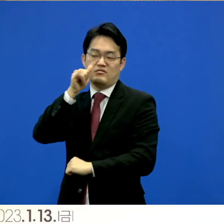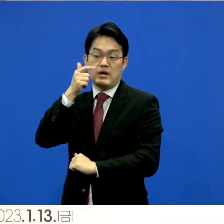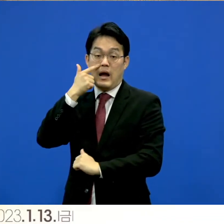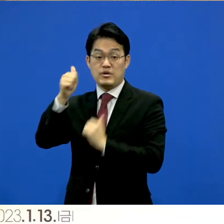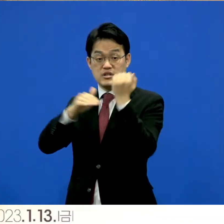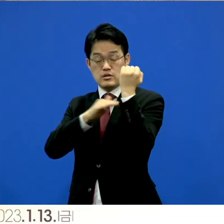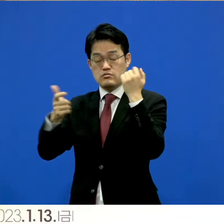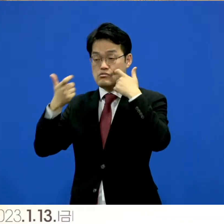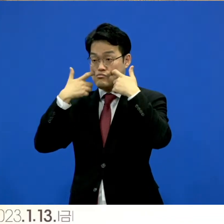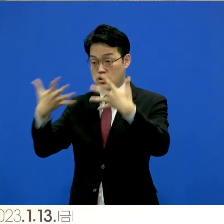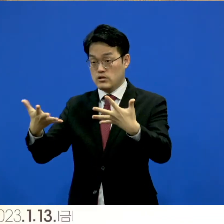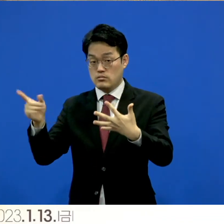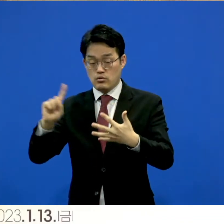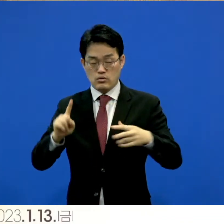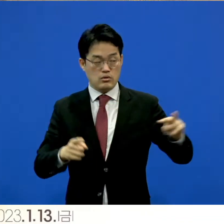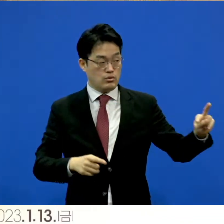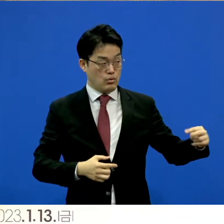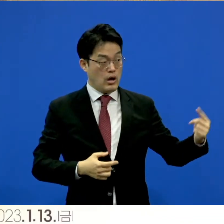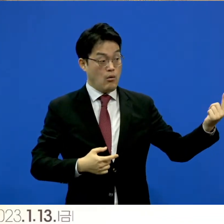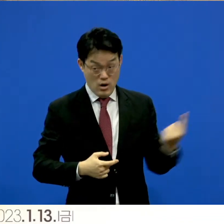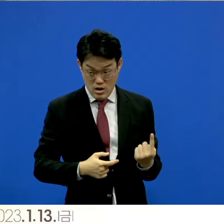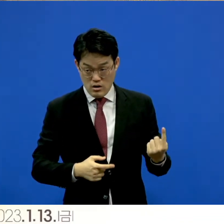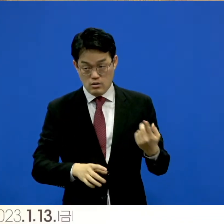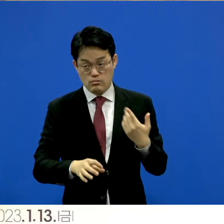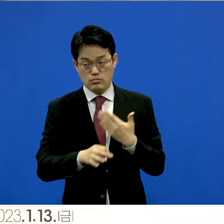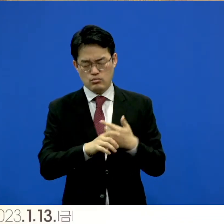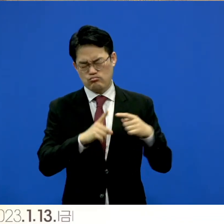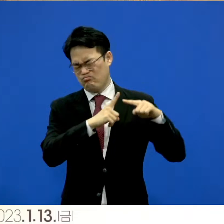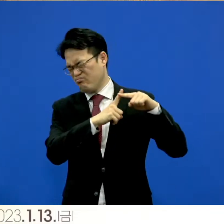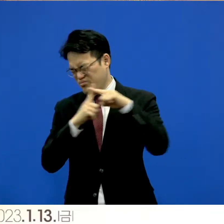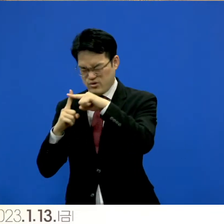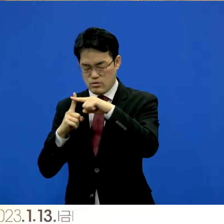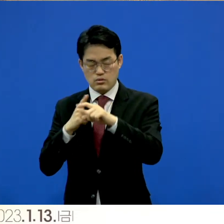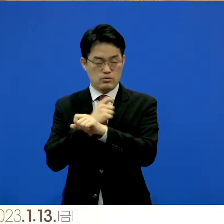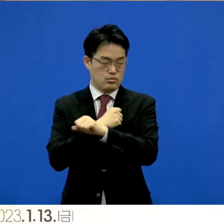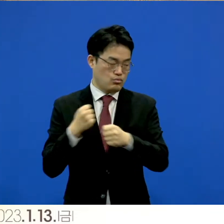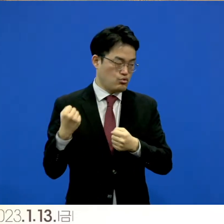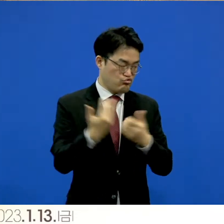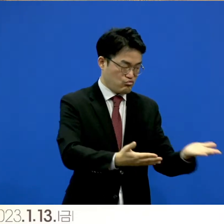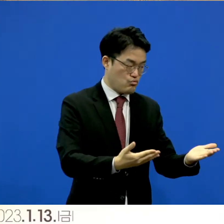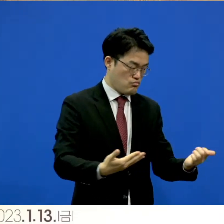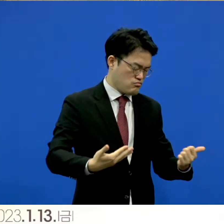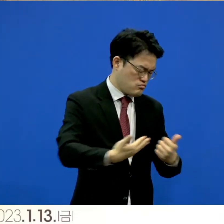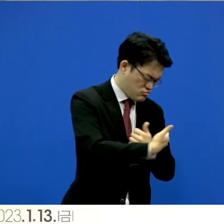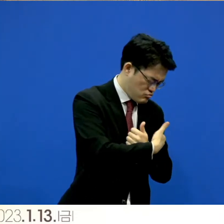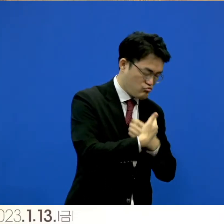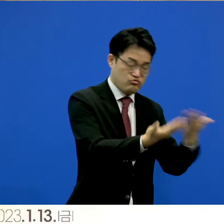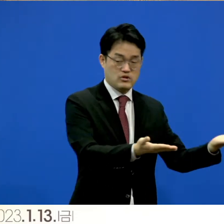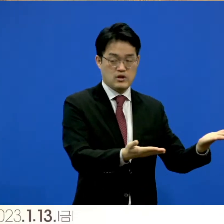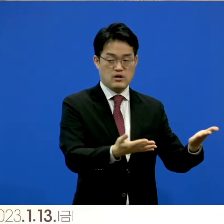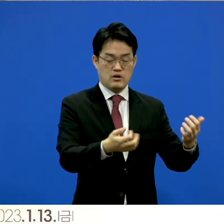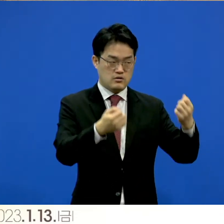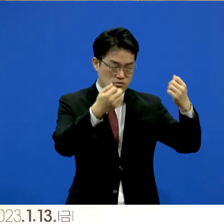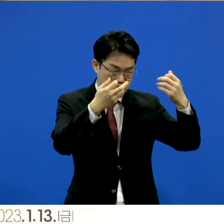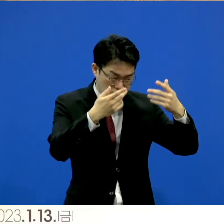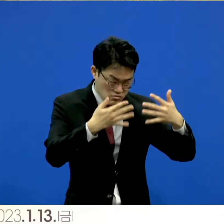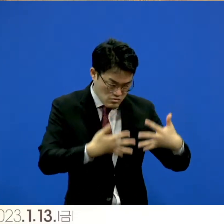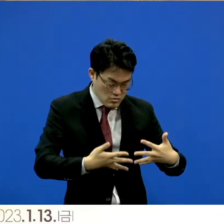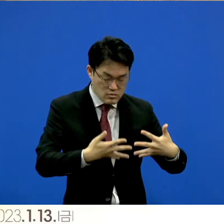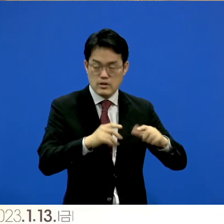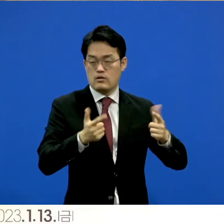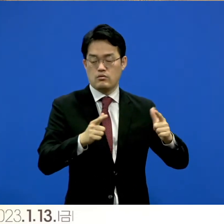분명합니다. 돌아오는 자는 무조건 받아준다. 조건 없이, 조건이